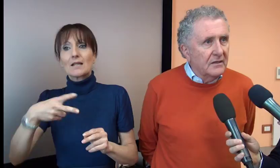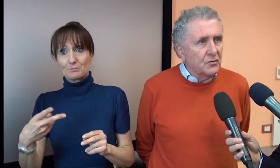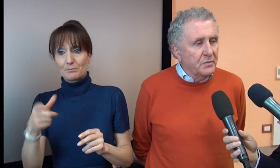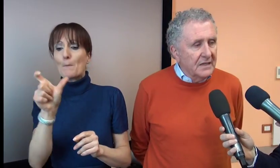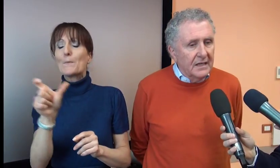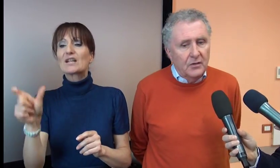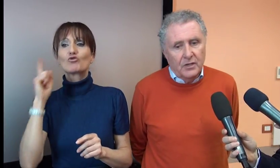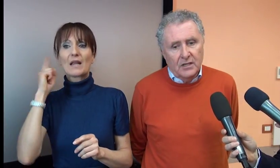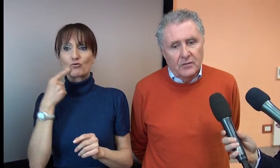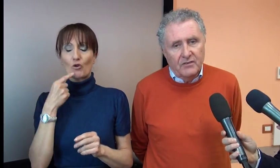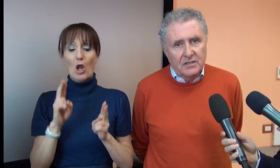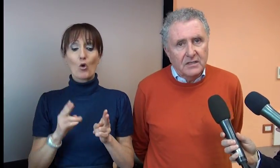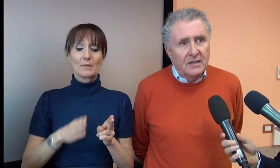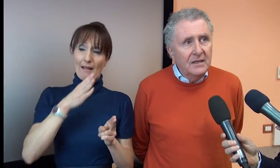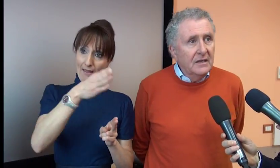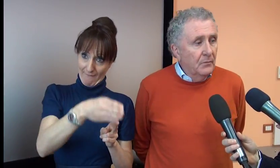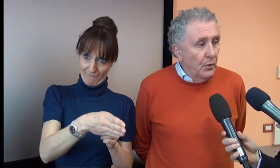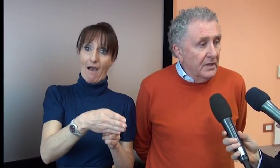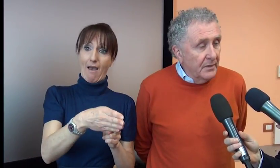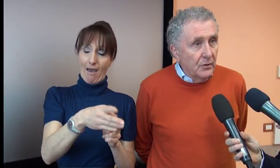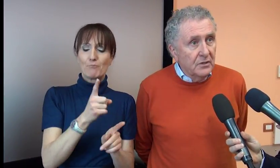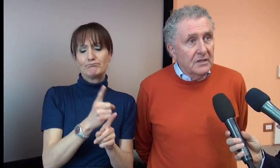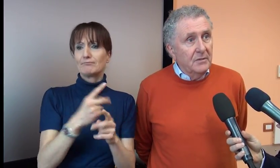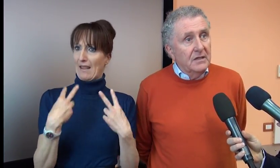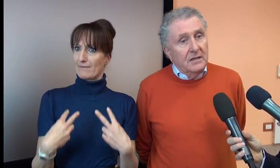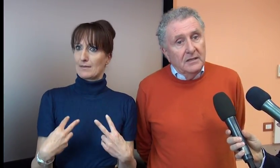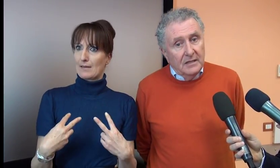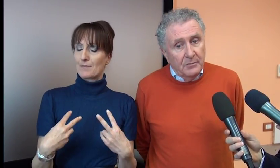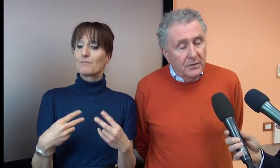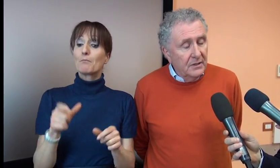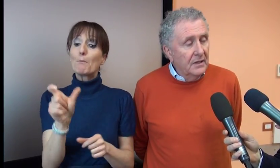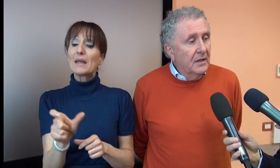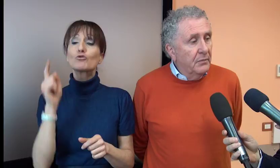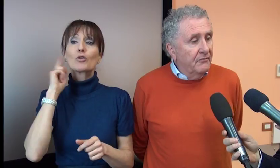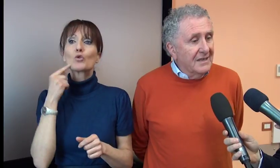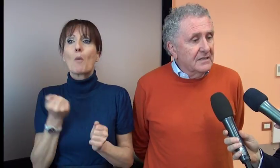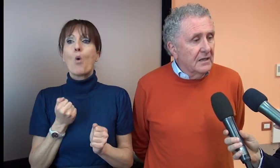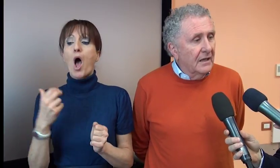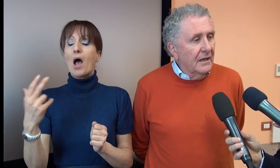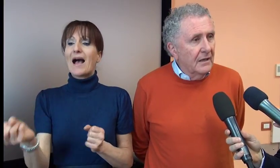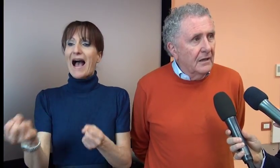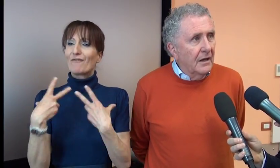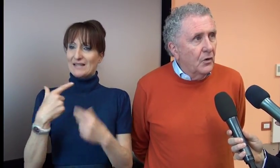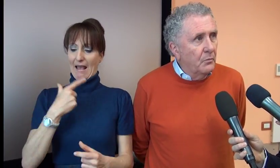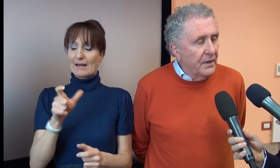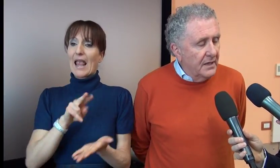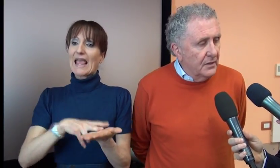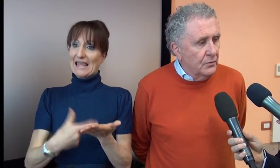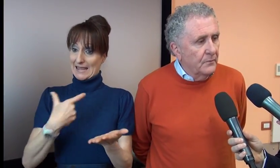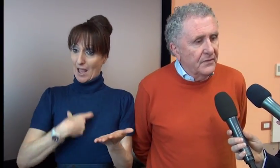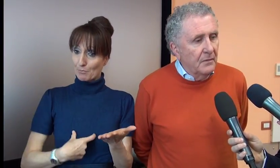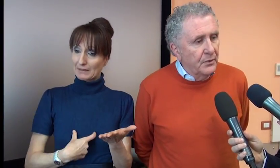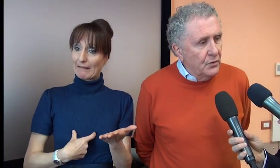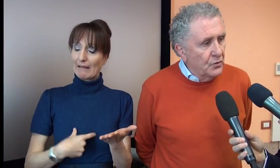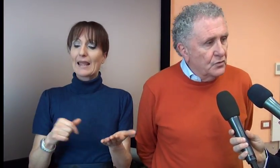va in ospedale o richiede una visita, può chiamare lui direttamente anche l'interprete per essere